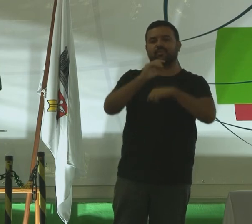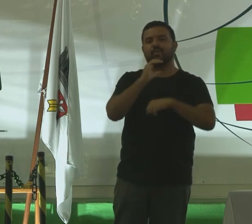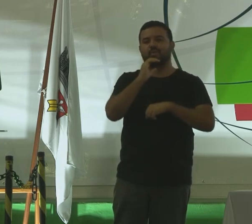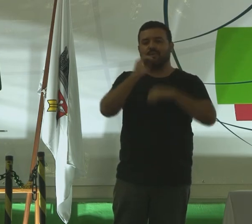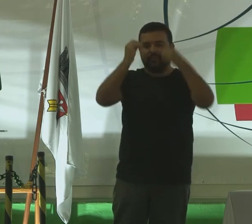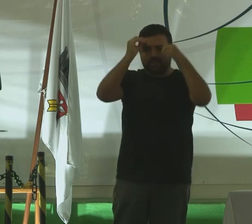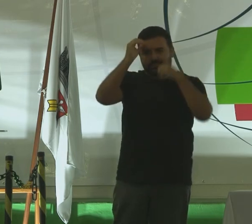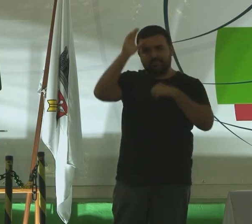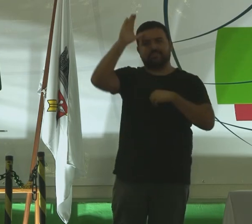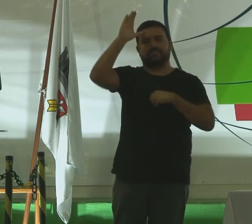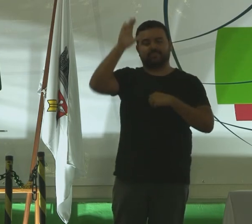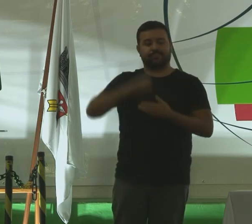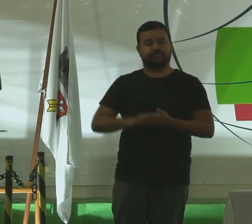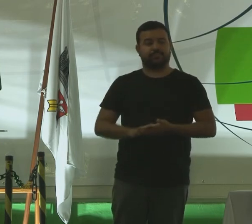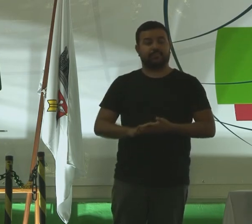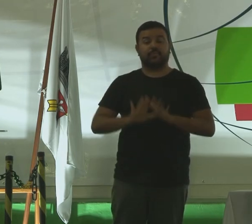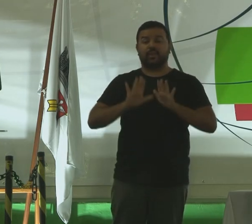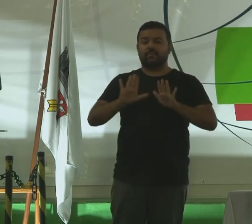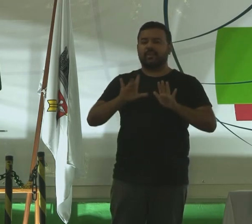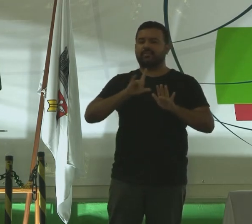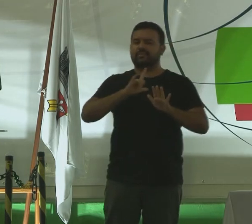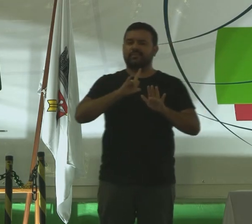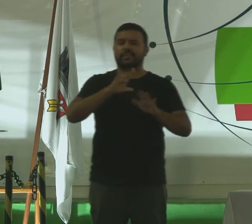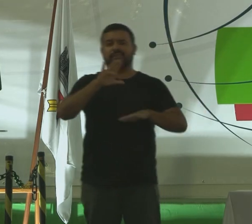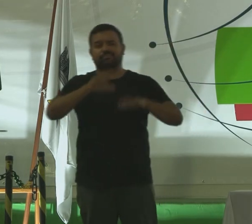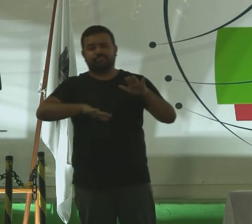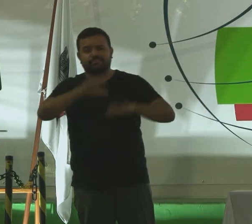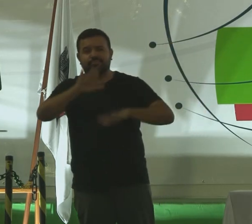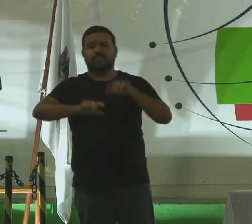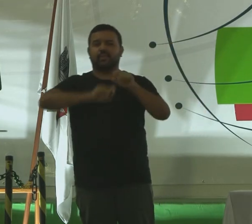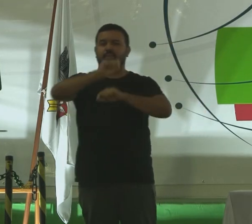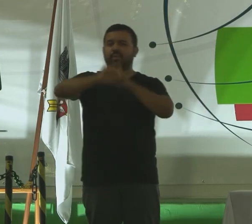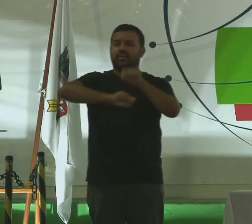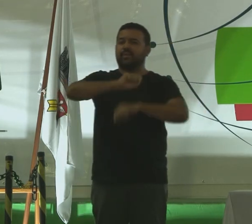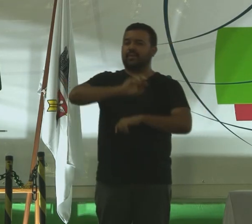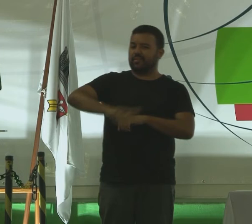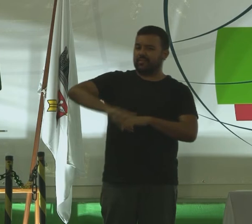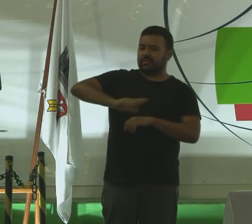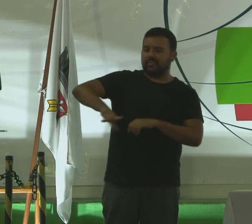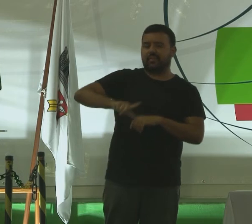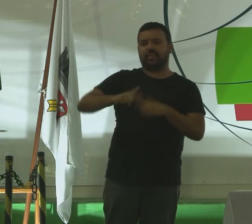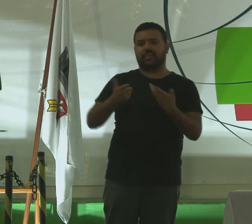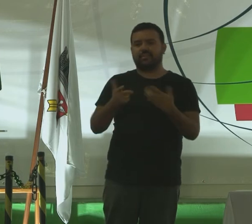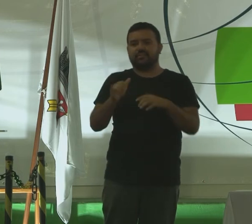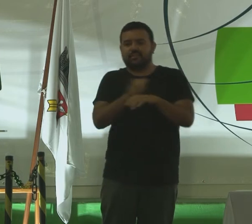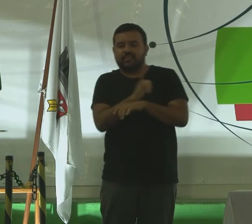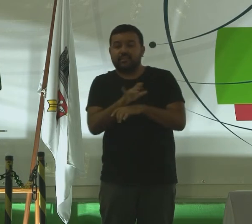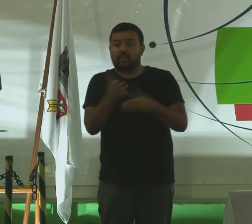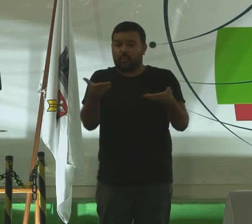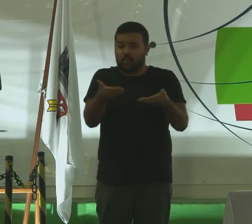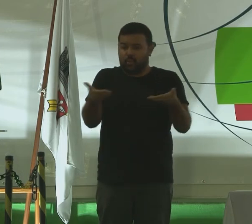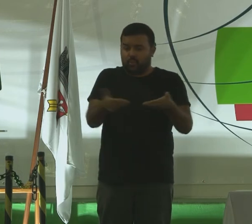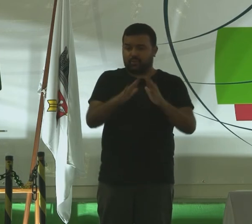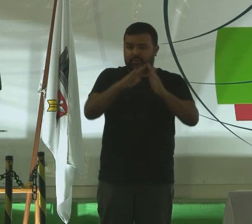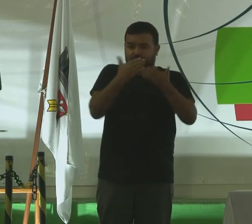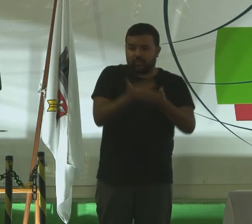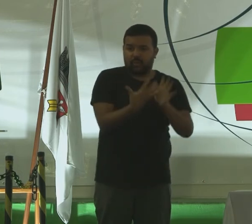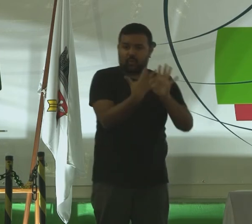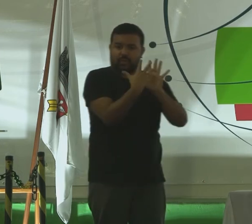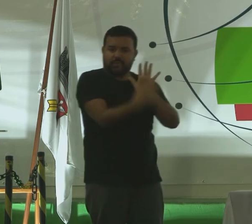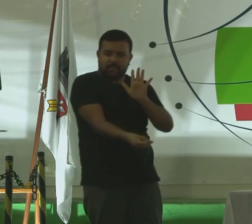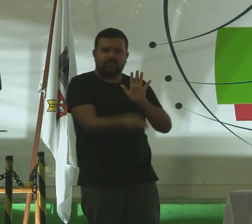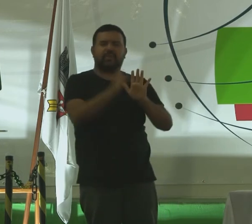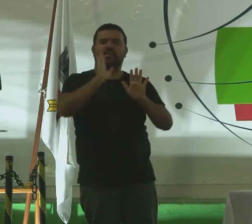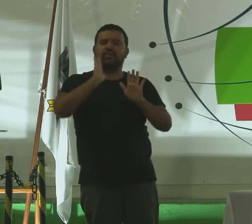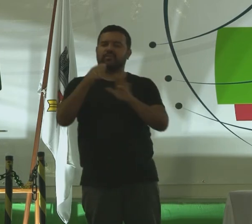conhecimento. Só que nós temos uma situação diferente, né? Nós vivemos um modelo de educação ao longo de